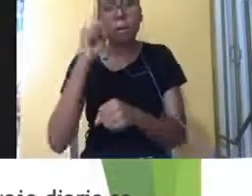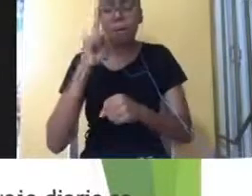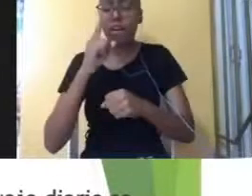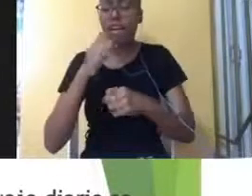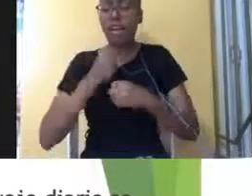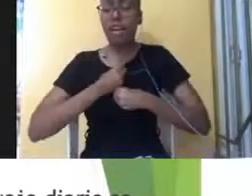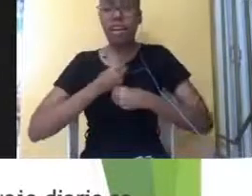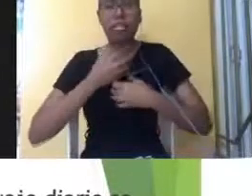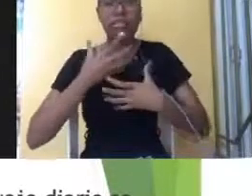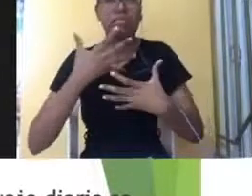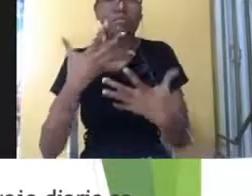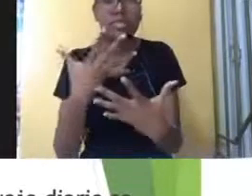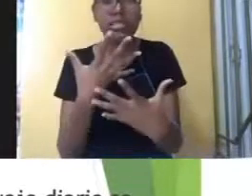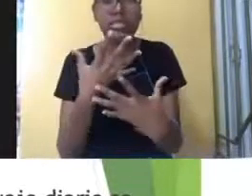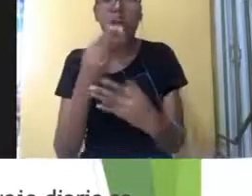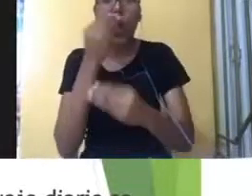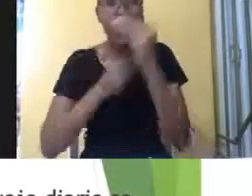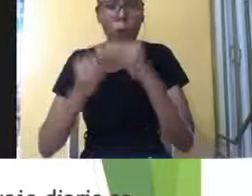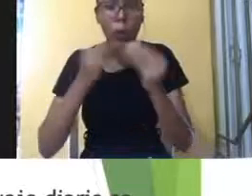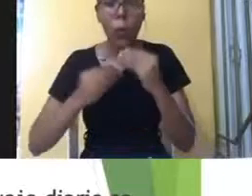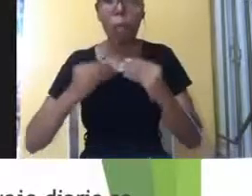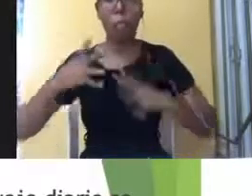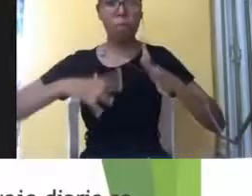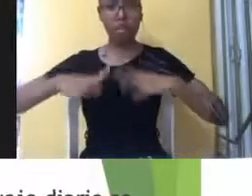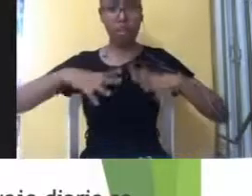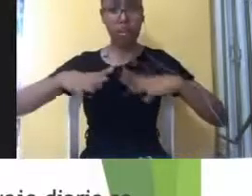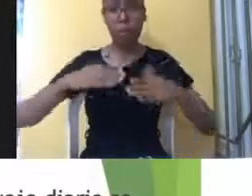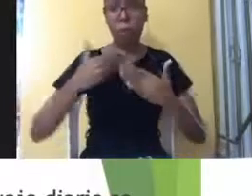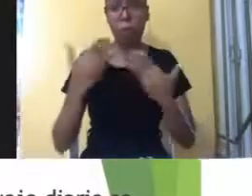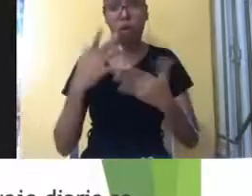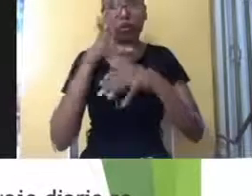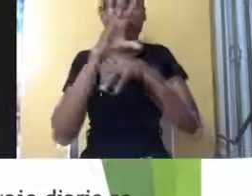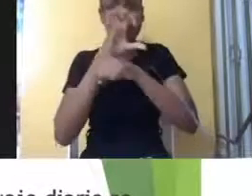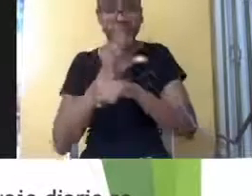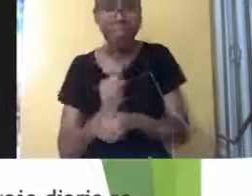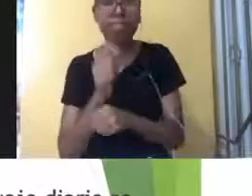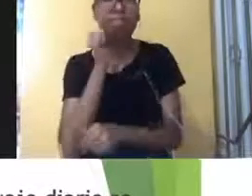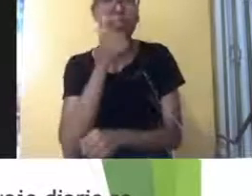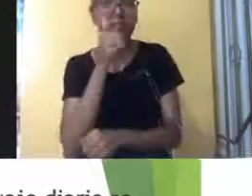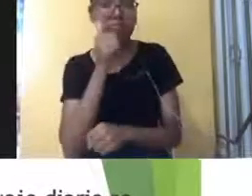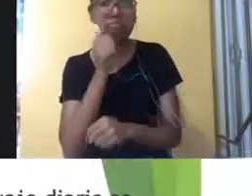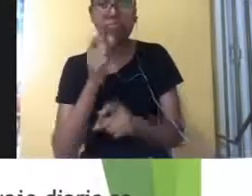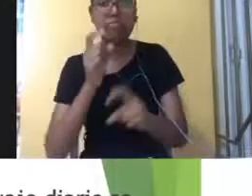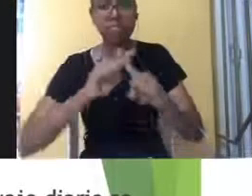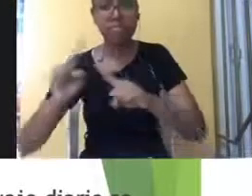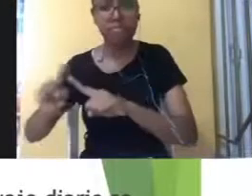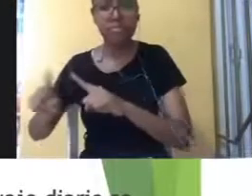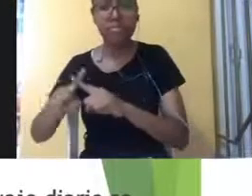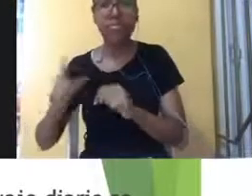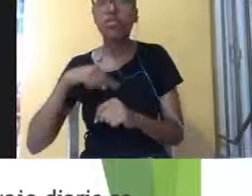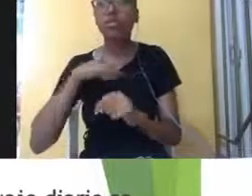el arte, la comida, vestimentas, rituales, la forma, bueno, veámonos nosotros los dominicanos,